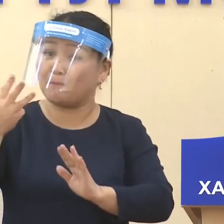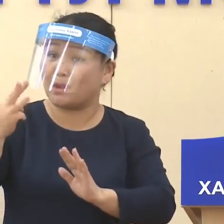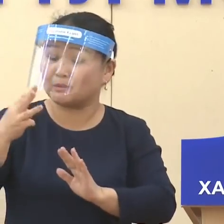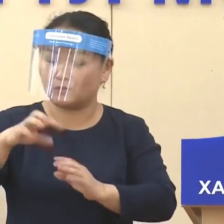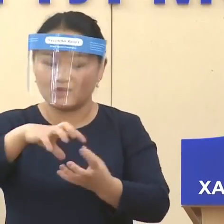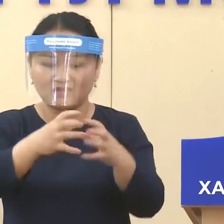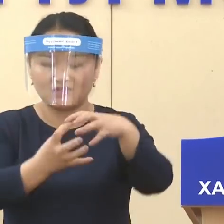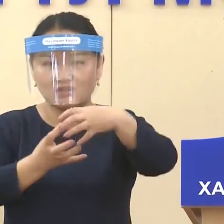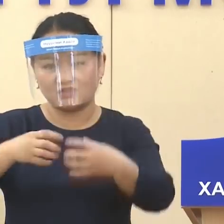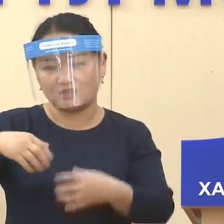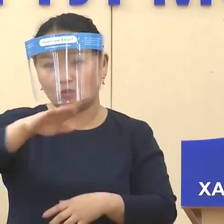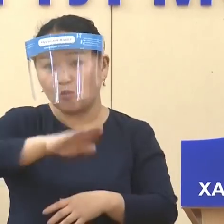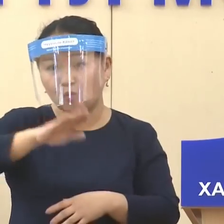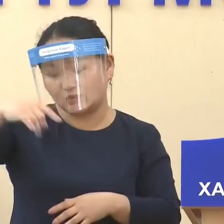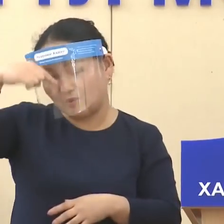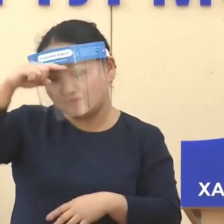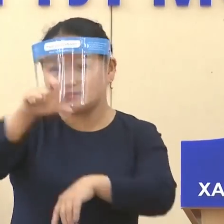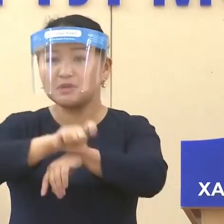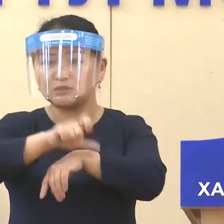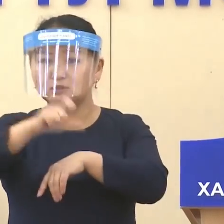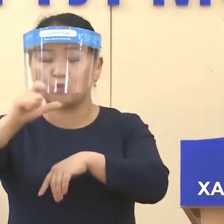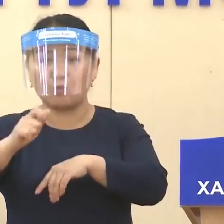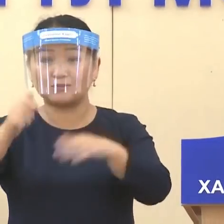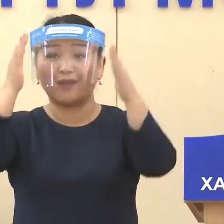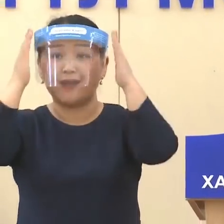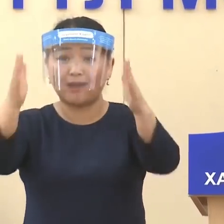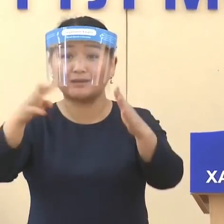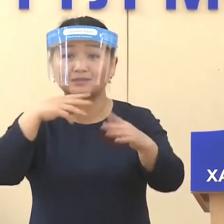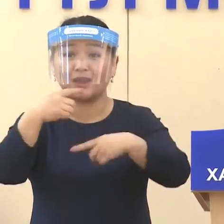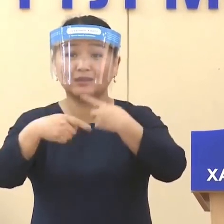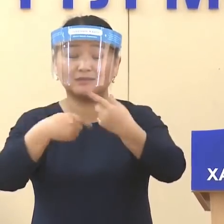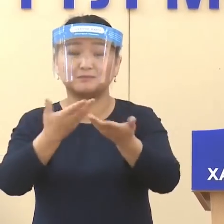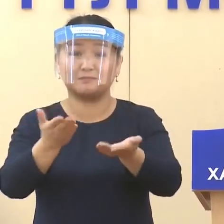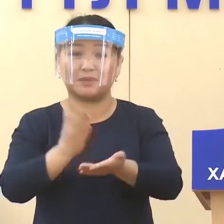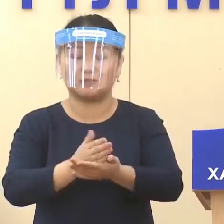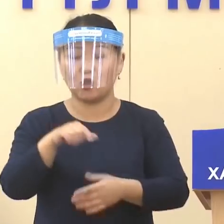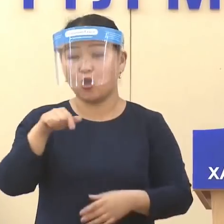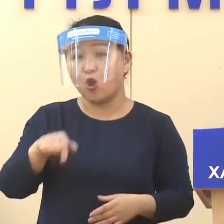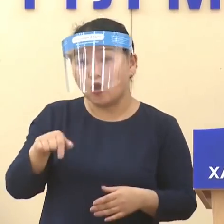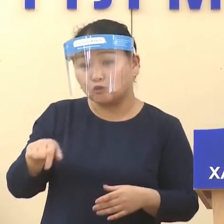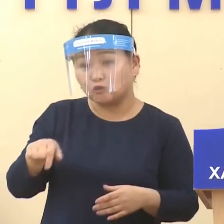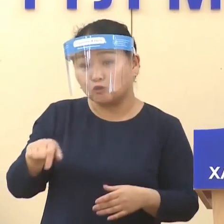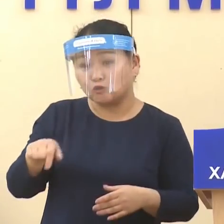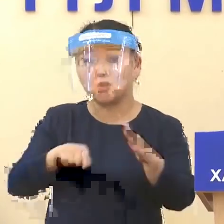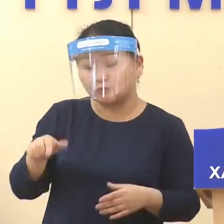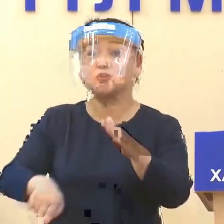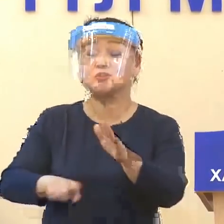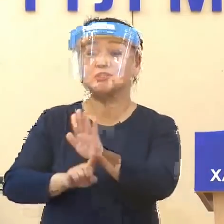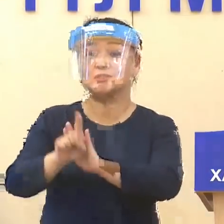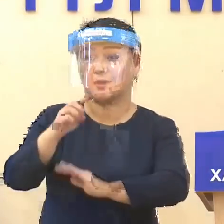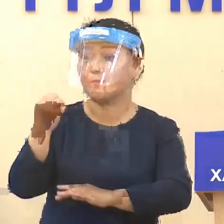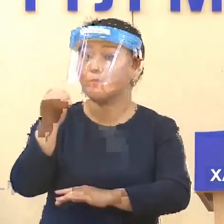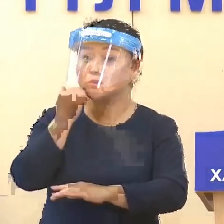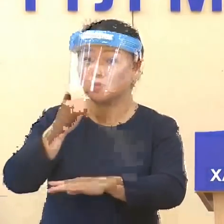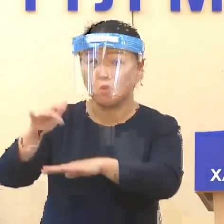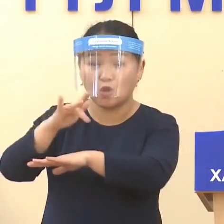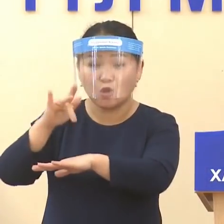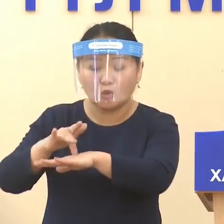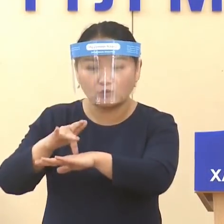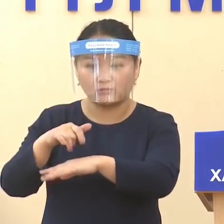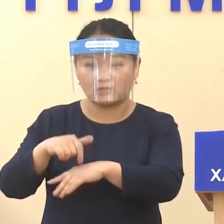дэлхийн хүүхдийн эмч нар их анхааруулж байна. За өнөөдрөөс эхлээ Москва хотод хүн амын дунд коронавирусын эсрэг бий буюу